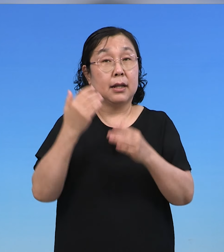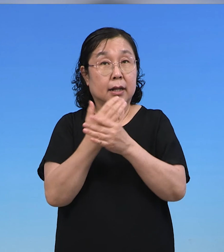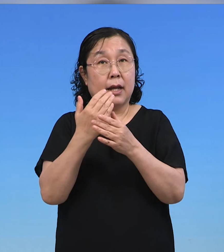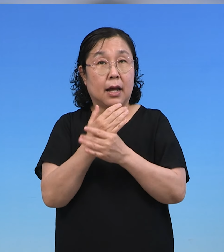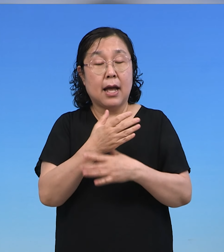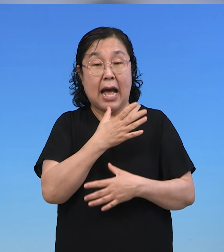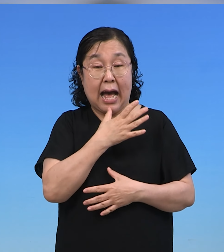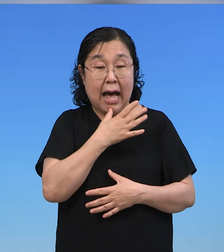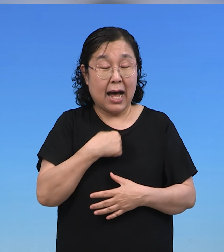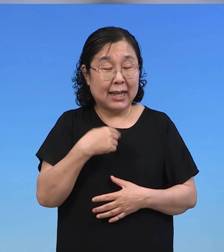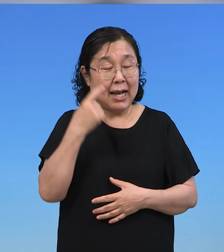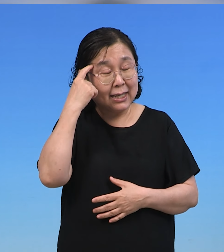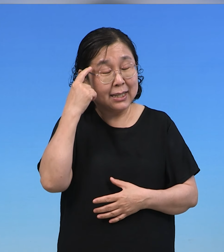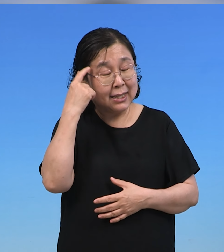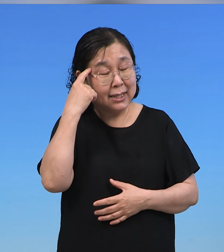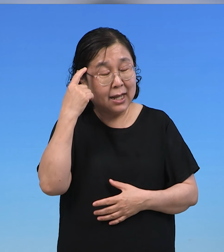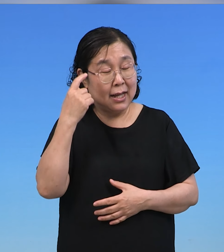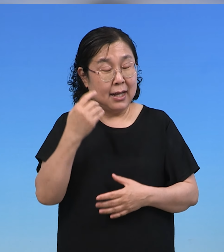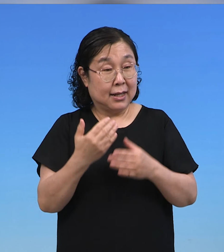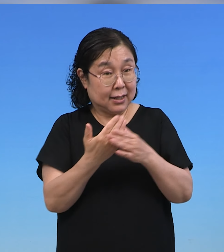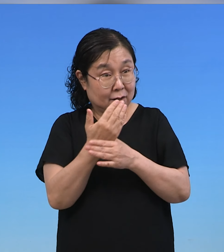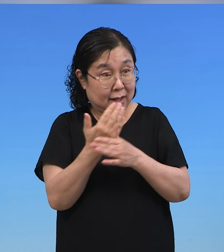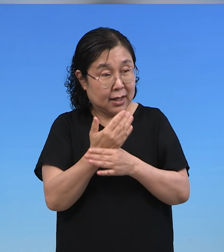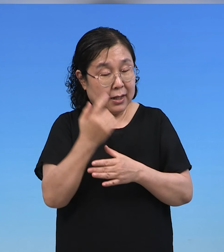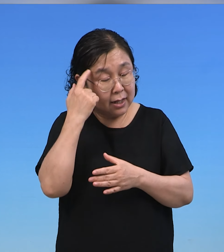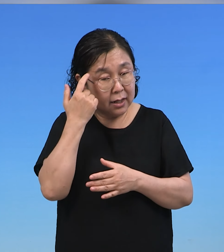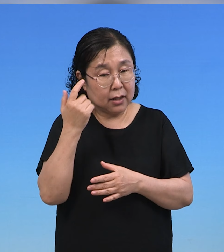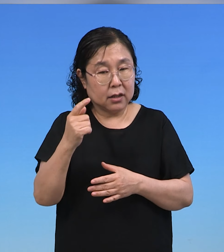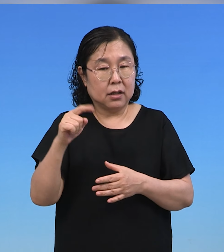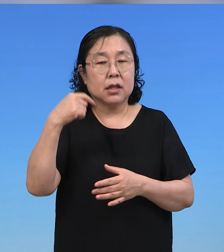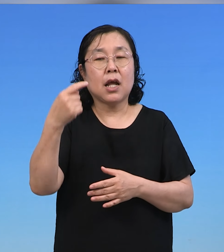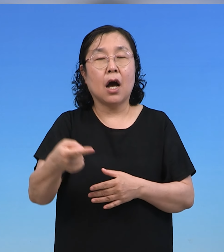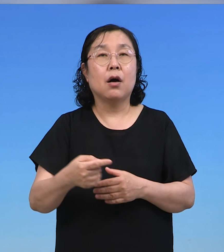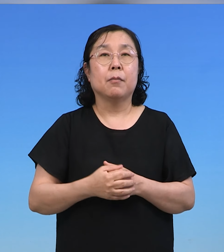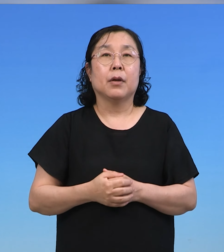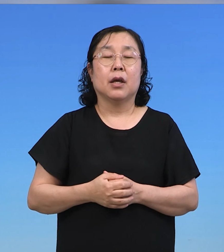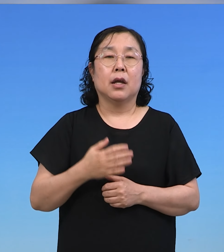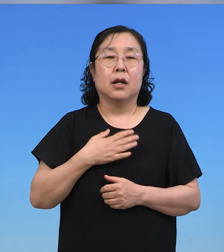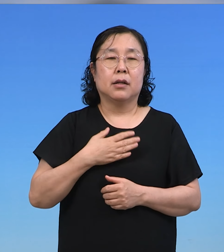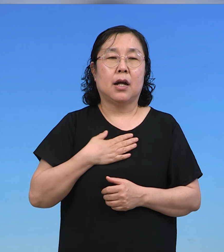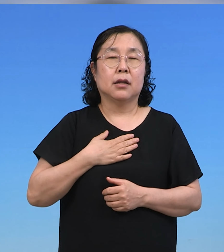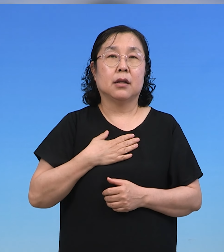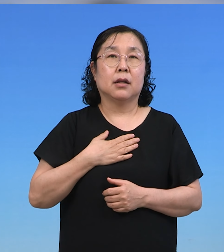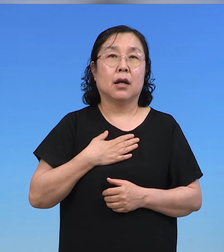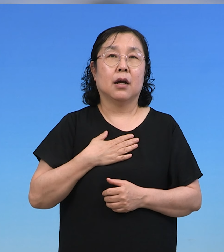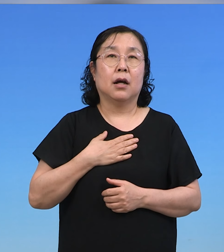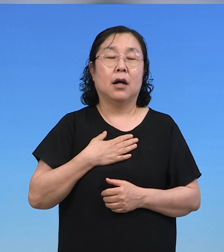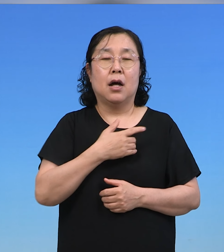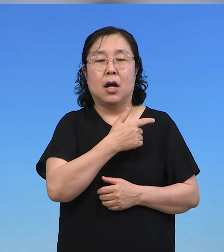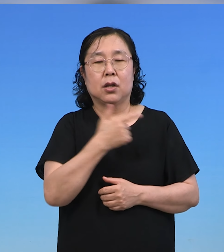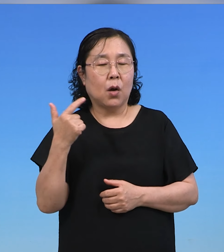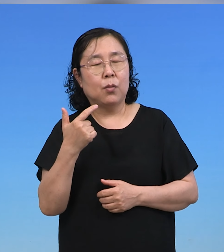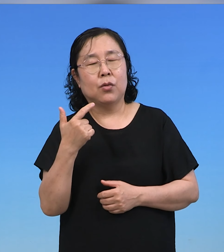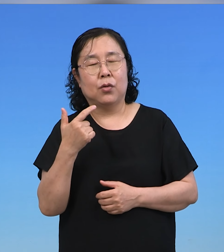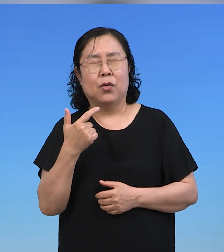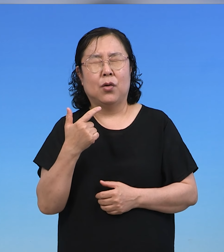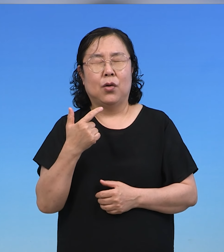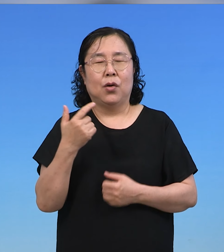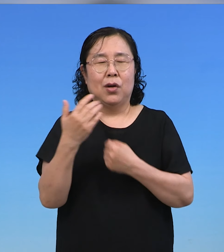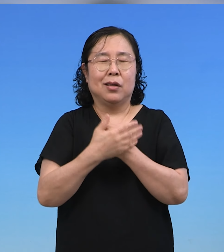저 대사네? 그렇게 했는데 그 다음 대사가 저를 무너뜨려 버렸어요. 얼마나 울었는지